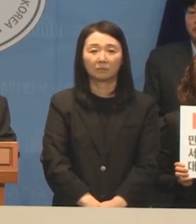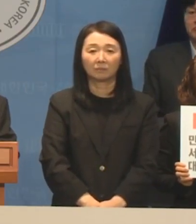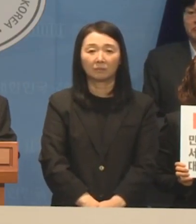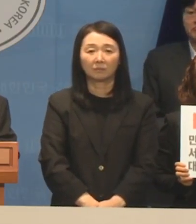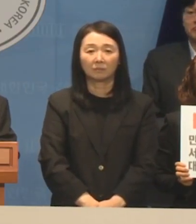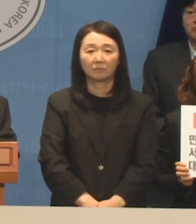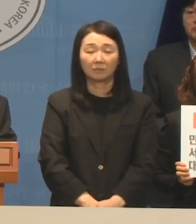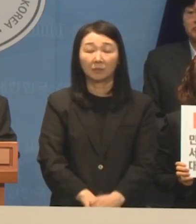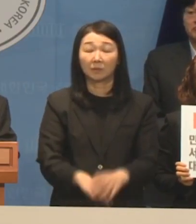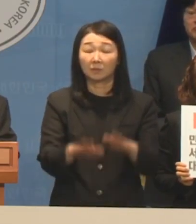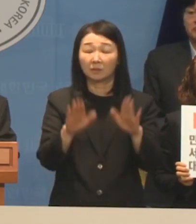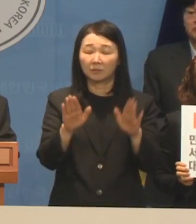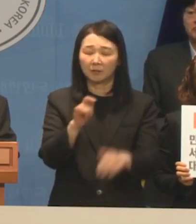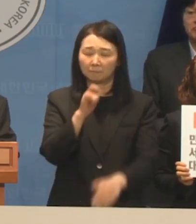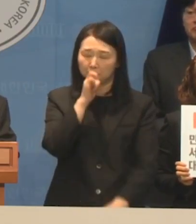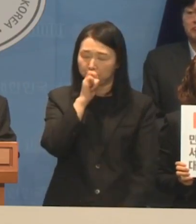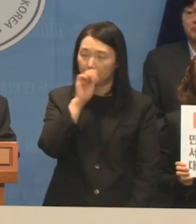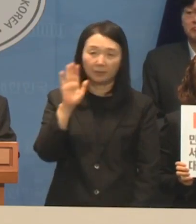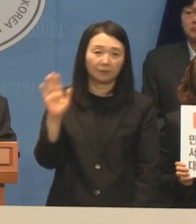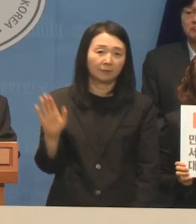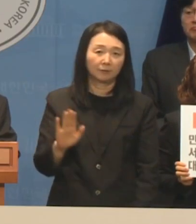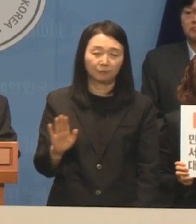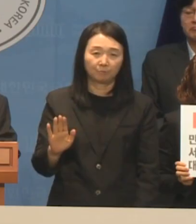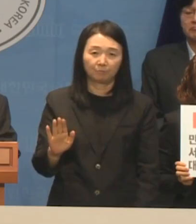우리는 더 이상 침묵하지 않을 것입니다.